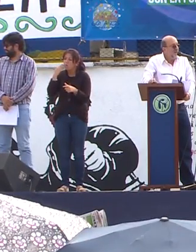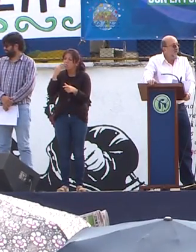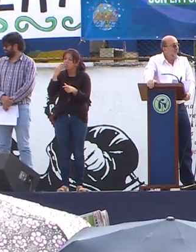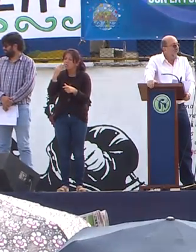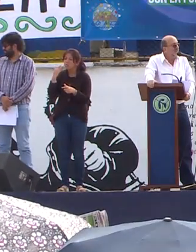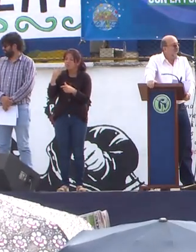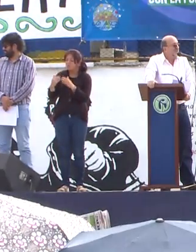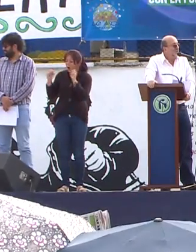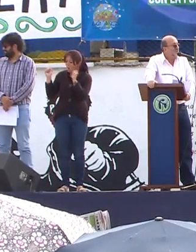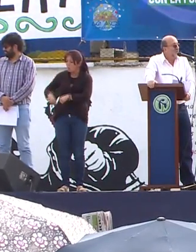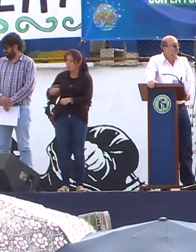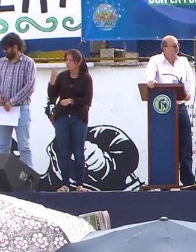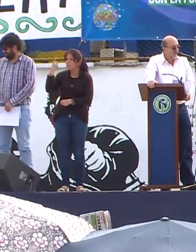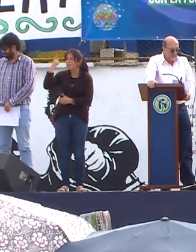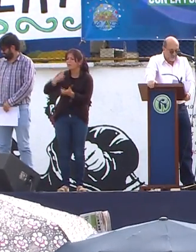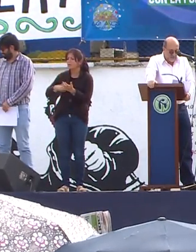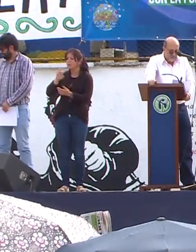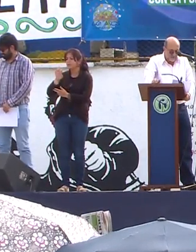en